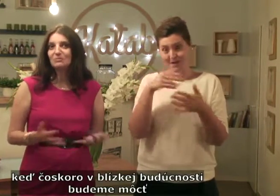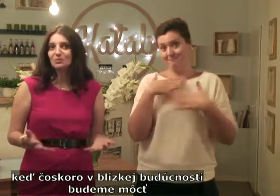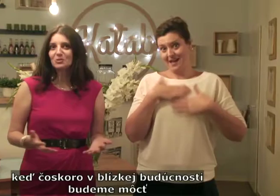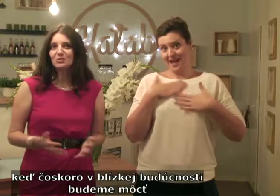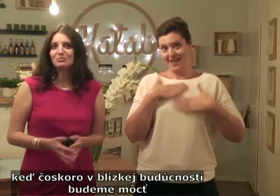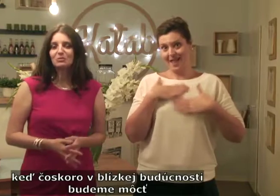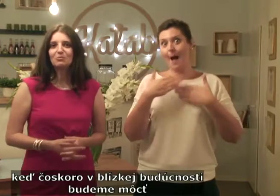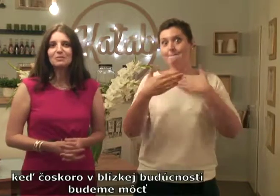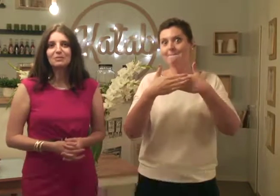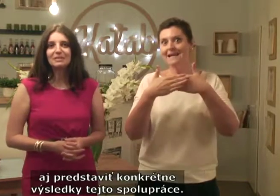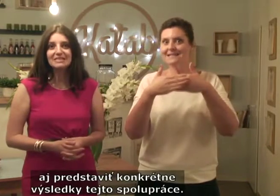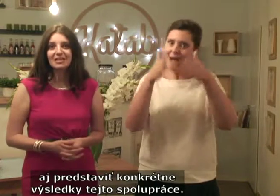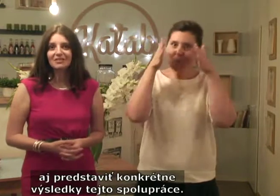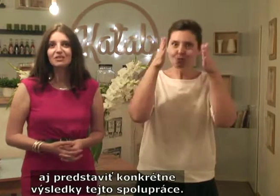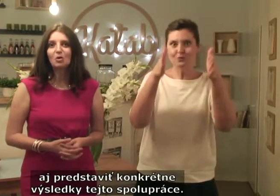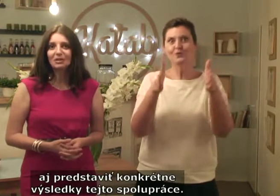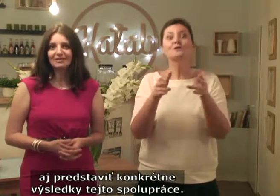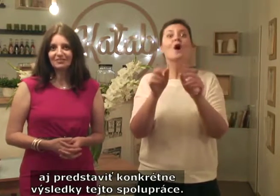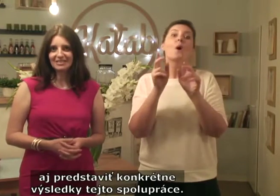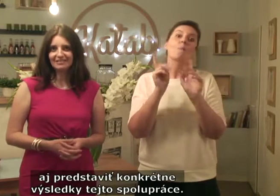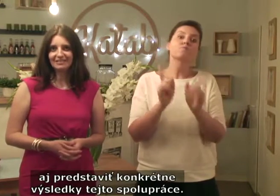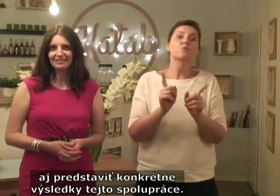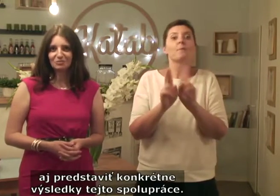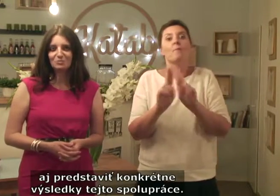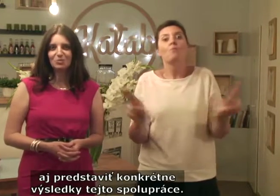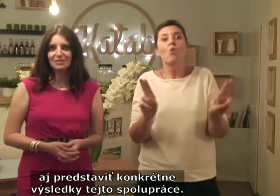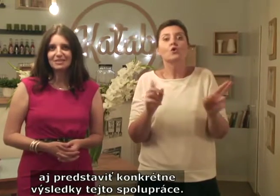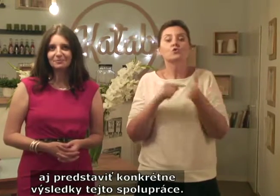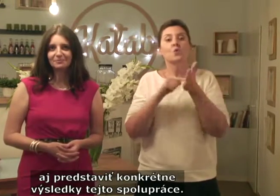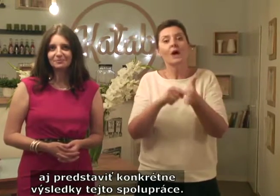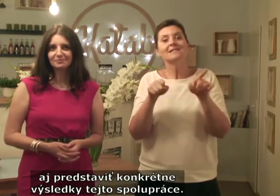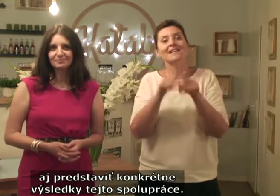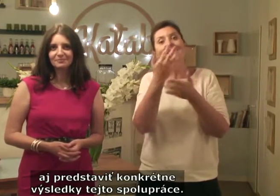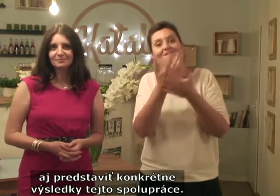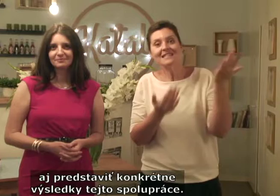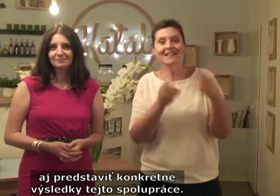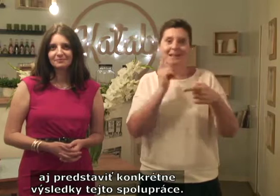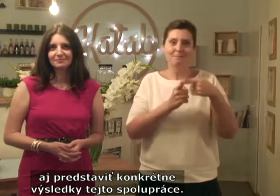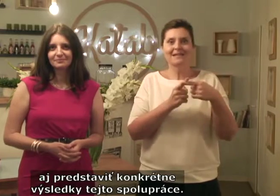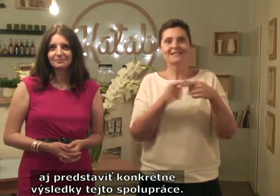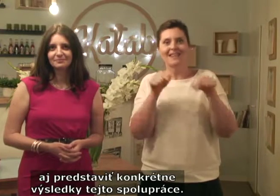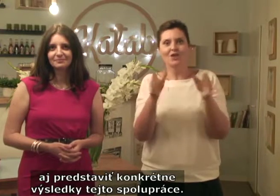v blízkej budúcnosti budeme môcť aj predstaviť konkrétne výsledky tejto spolupráce.